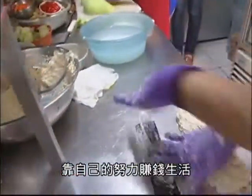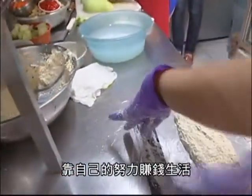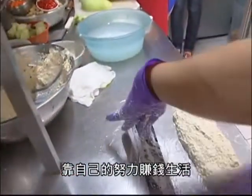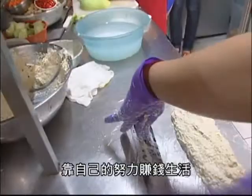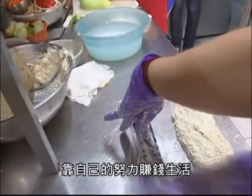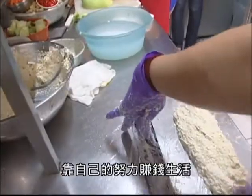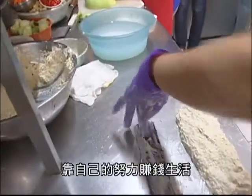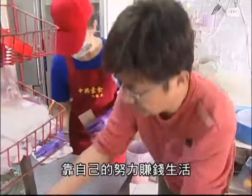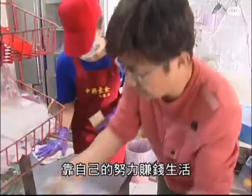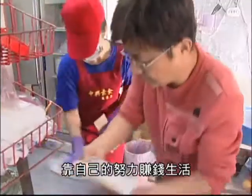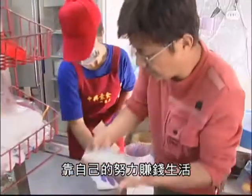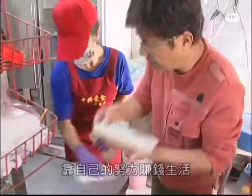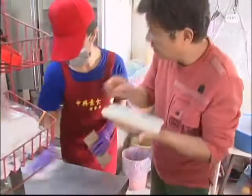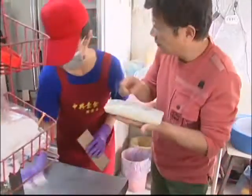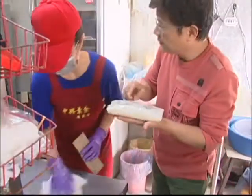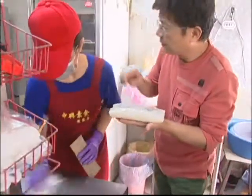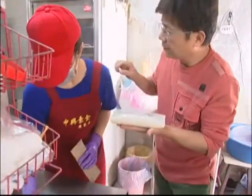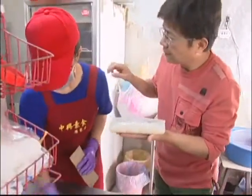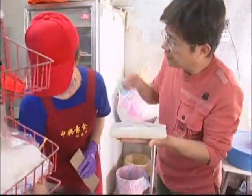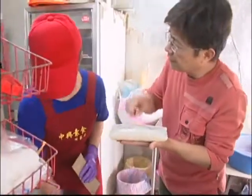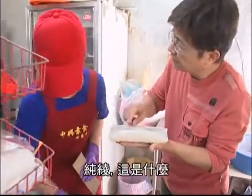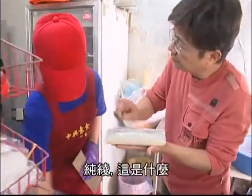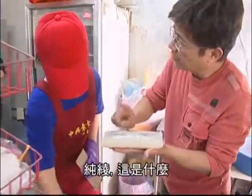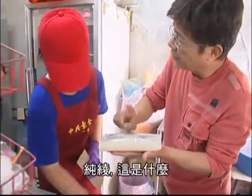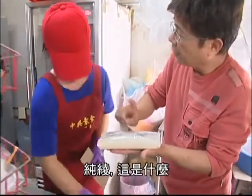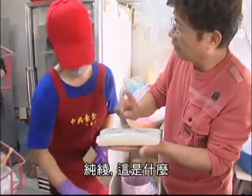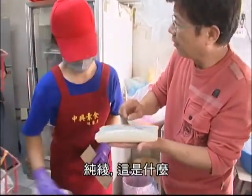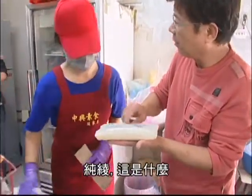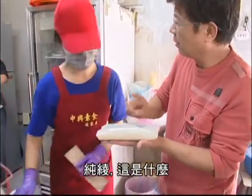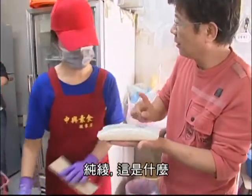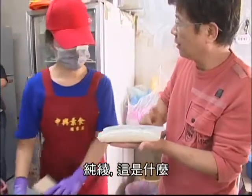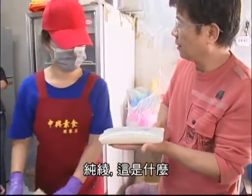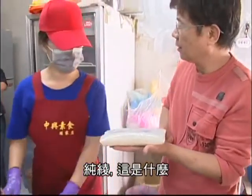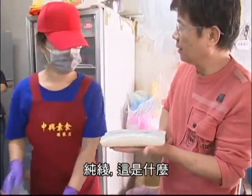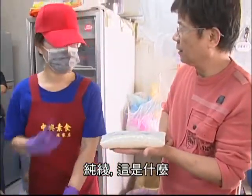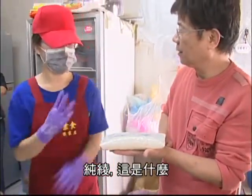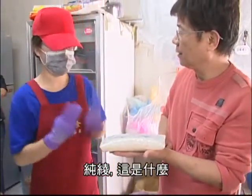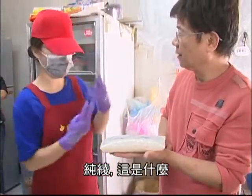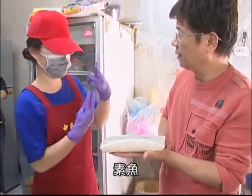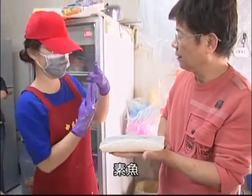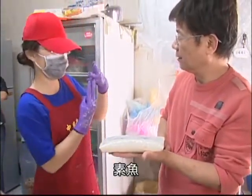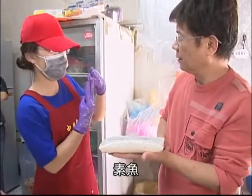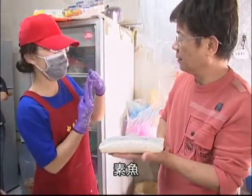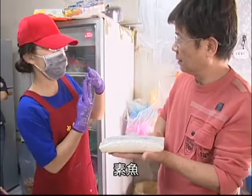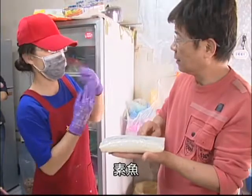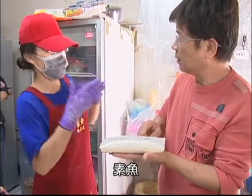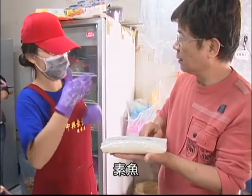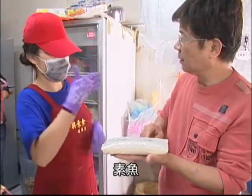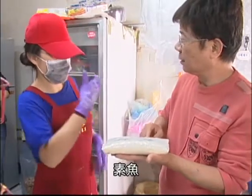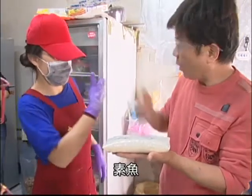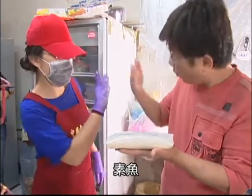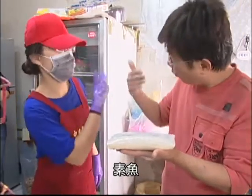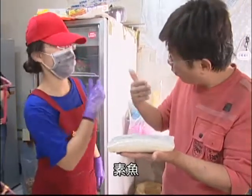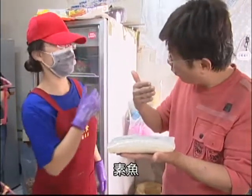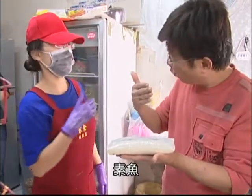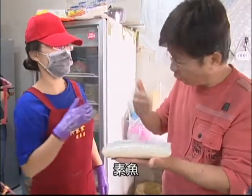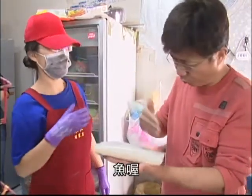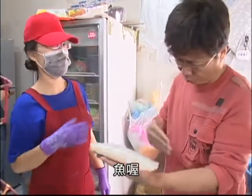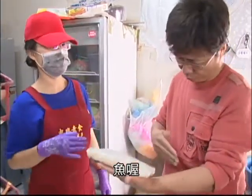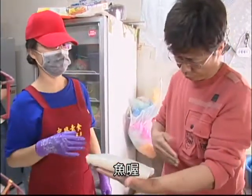活。 哎，纯玲啊，这是什么？ 哦，素鱼。 哦，鱼啊。 嗯。